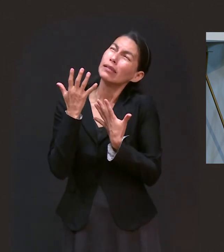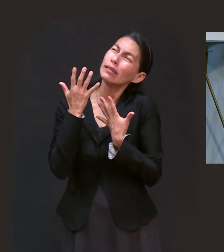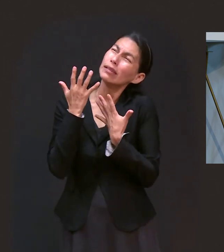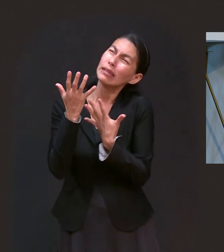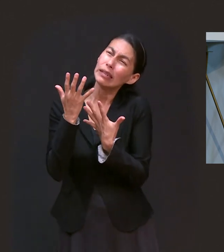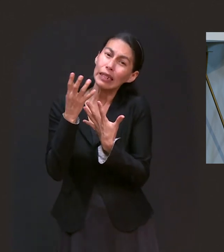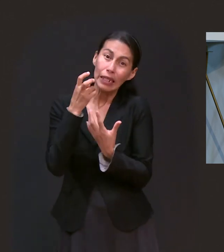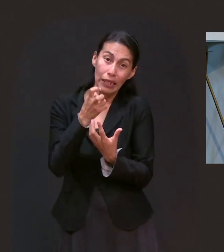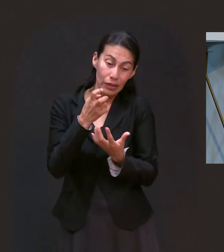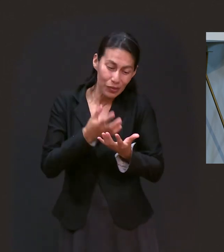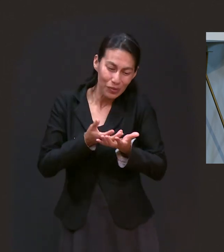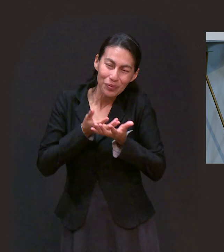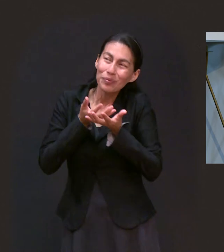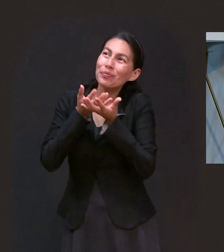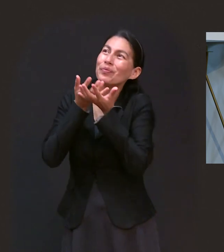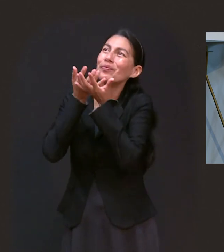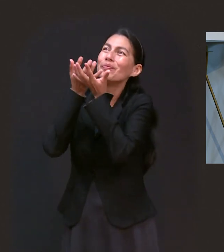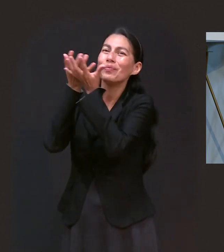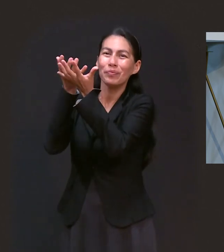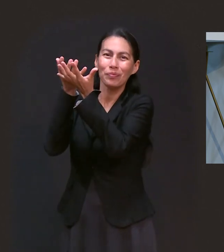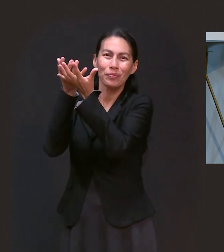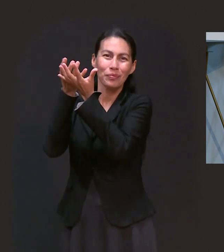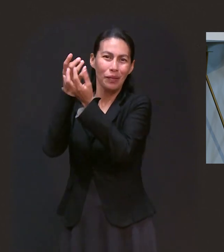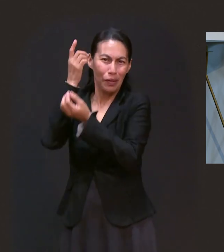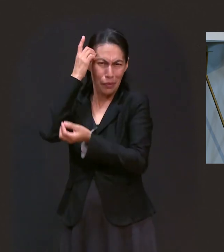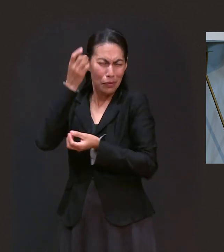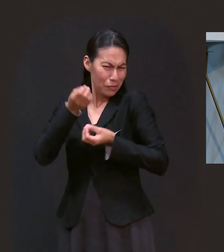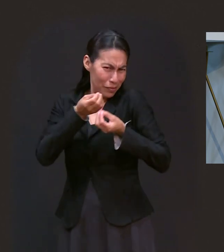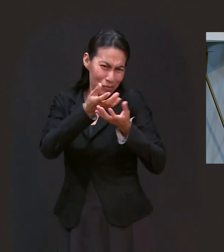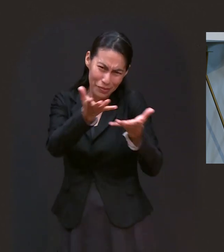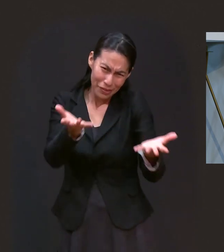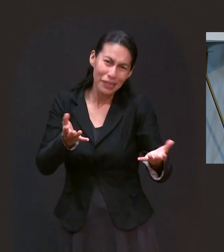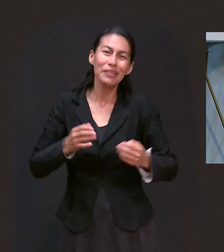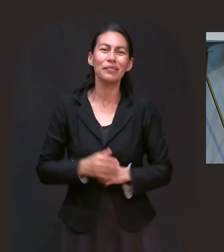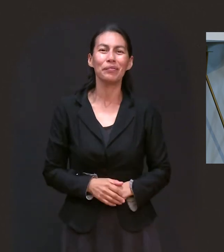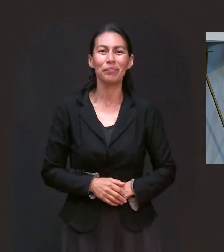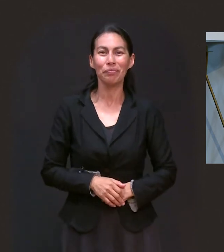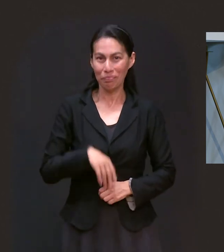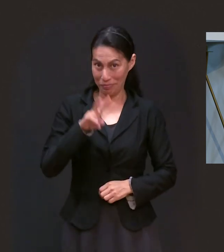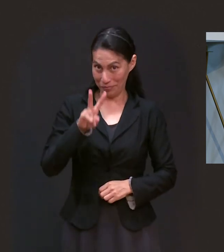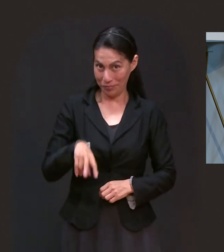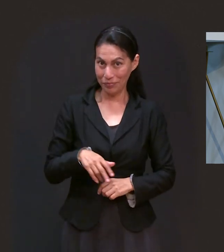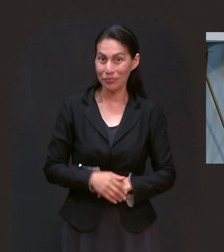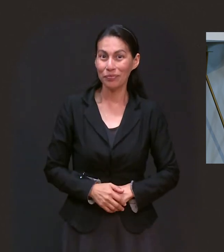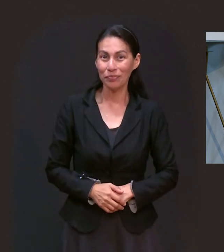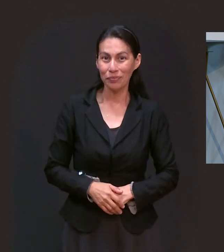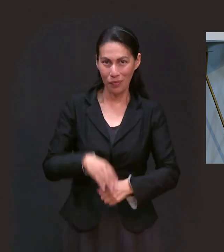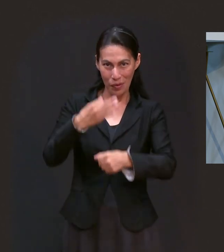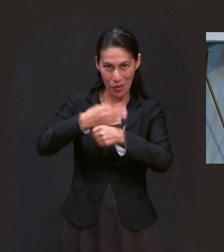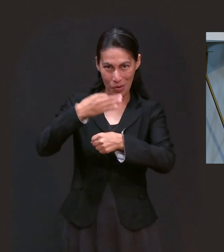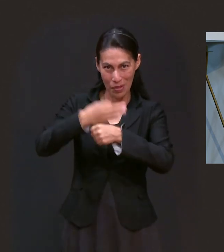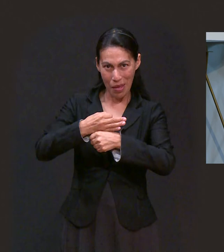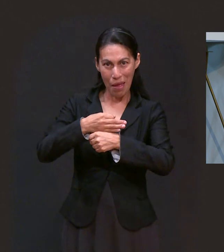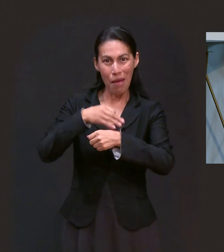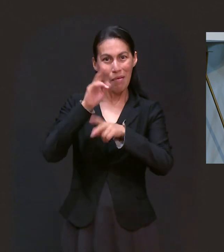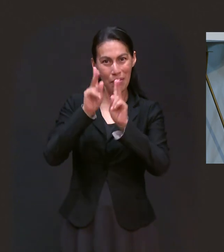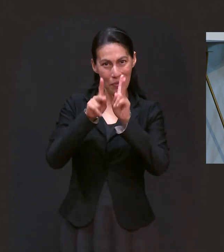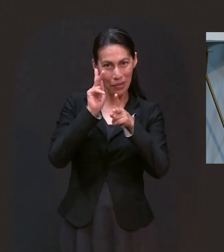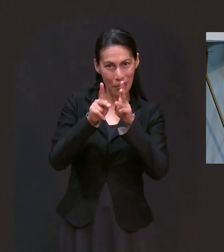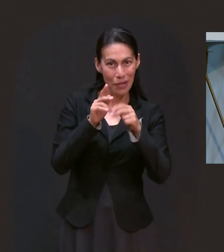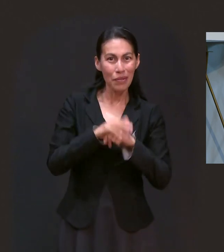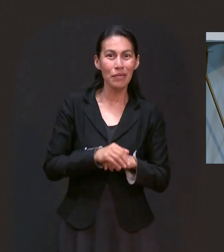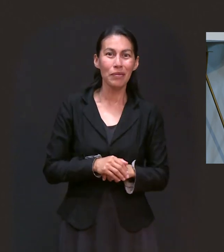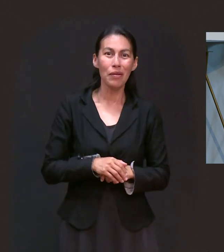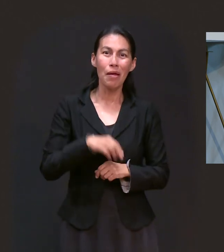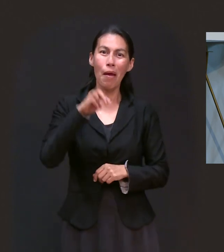vehemente de algo que tú estás deseando que dios te conceda precisamente de